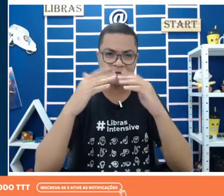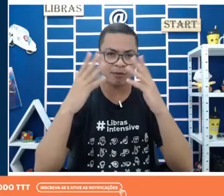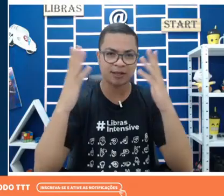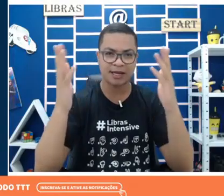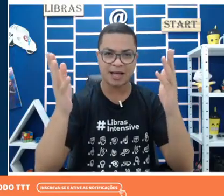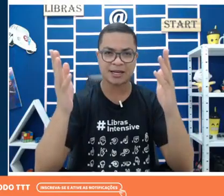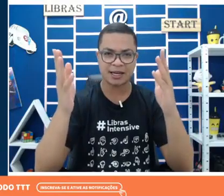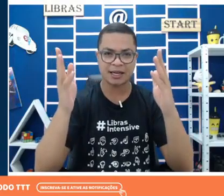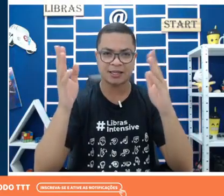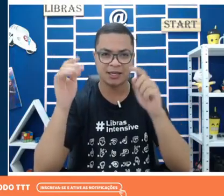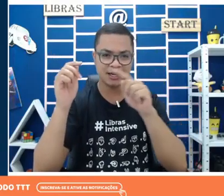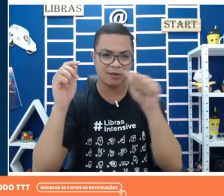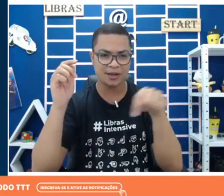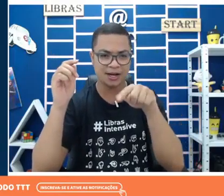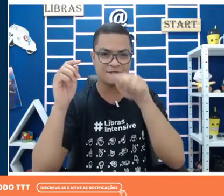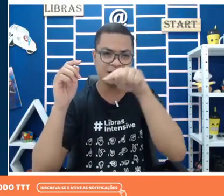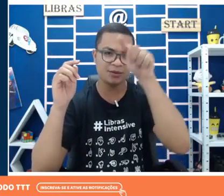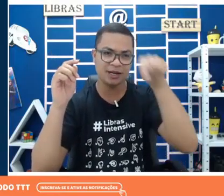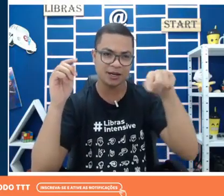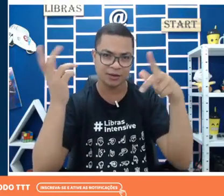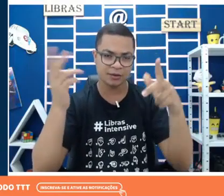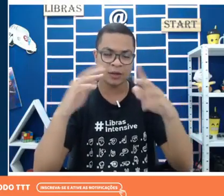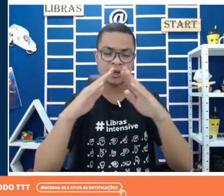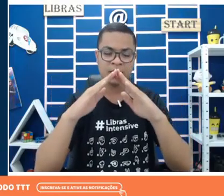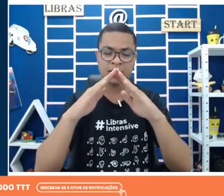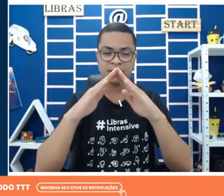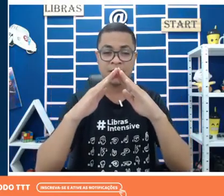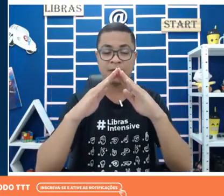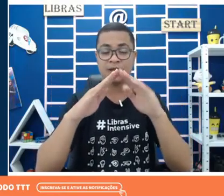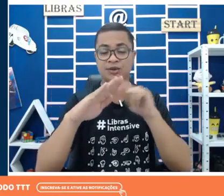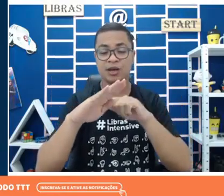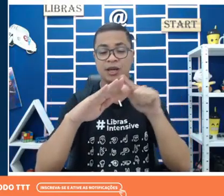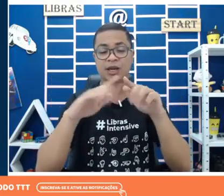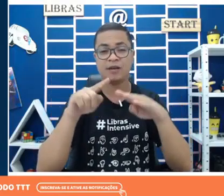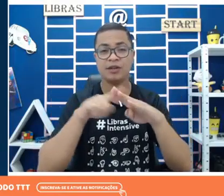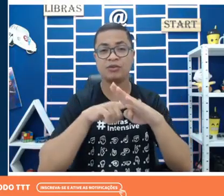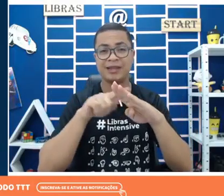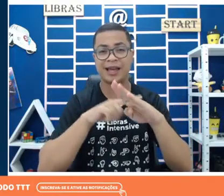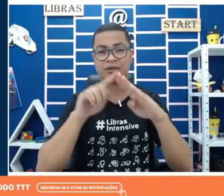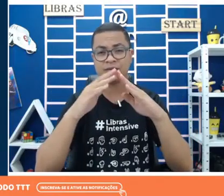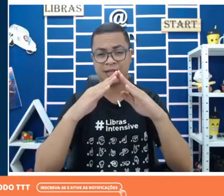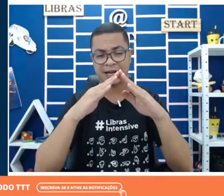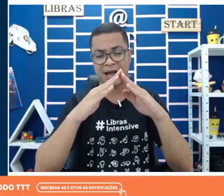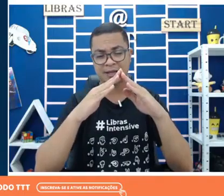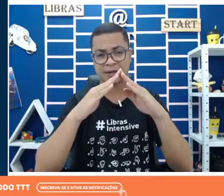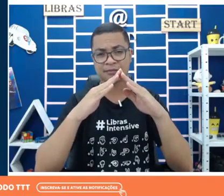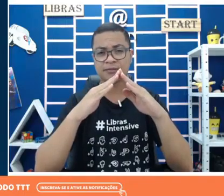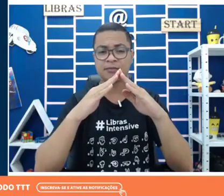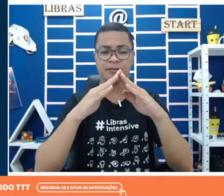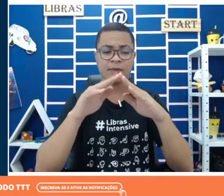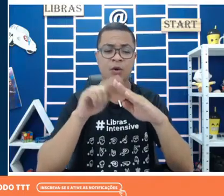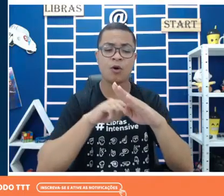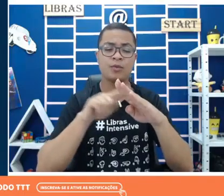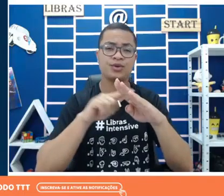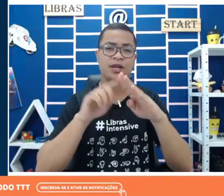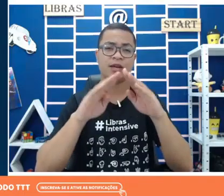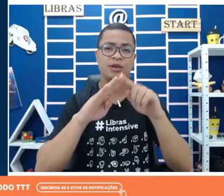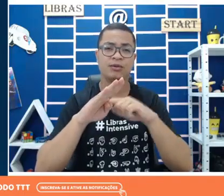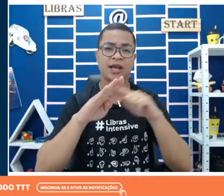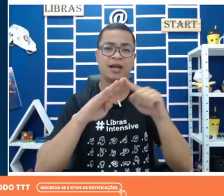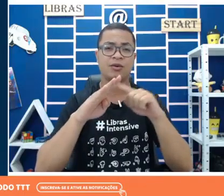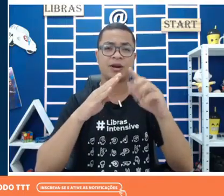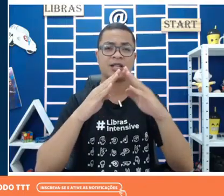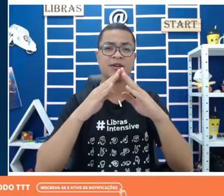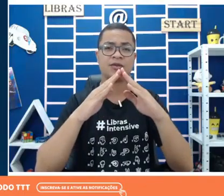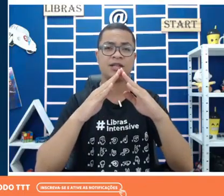casa, né? Aquela famosa casa da criancinha, né? Quadradinho, triângulo. Então, isso aqui imita o teto da casa. Como isso aqui